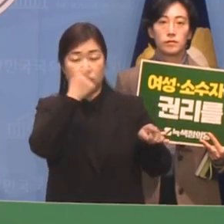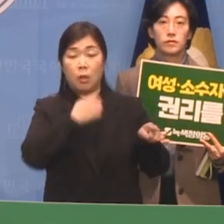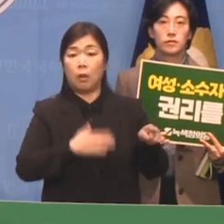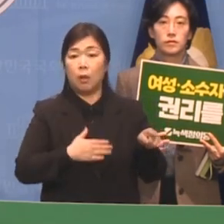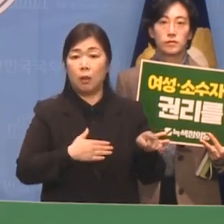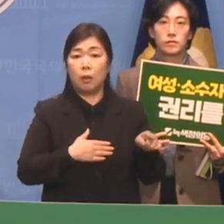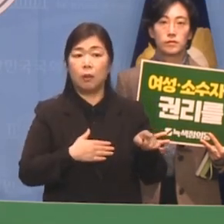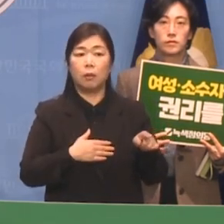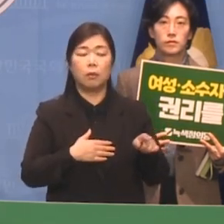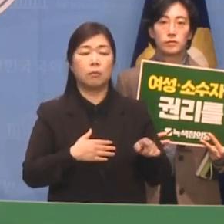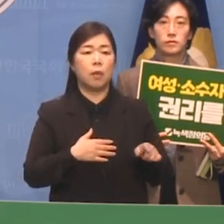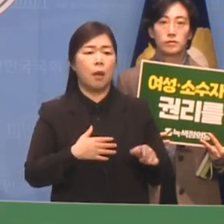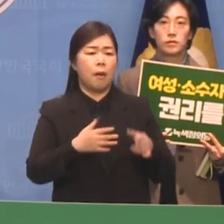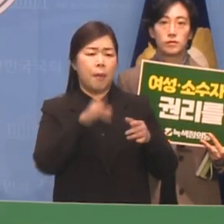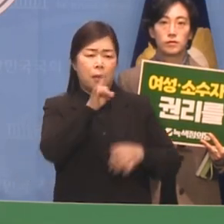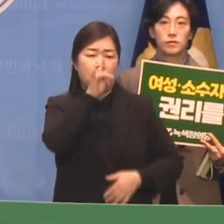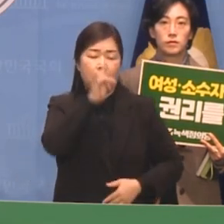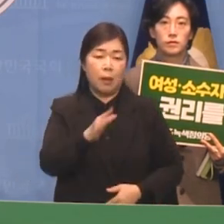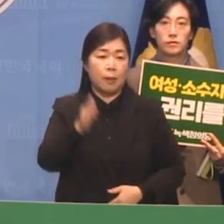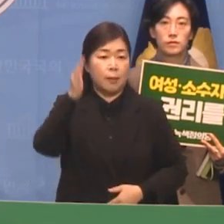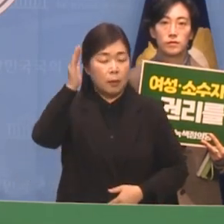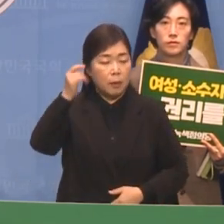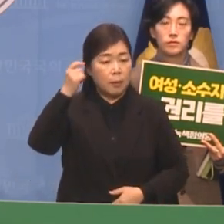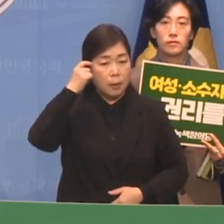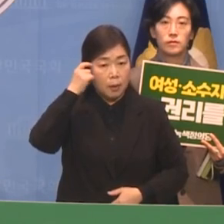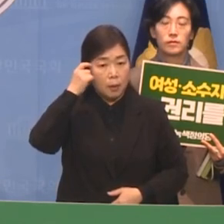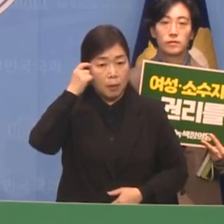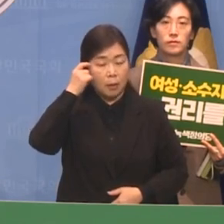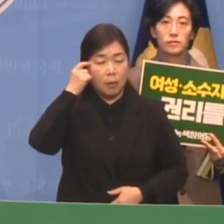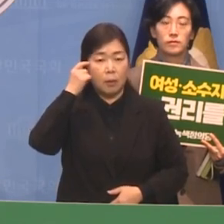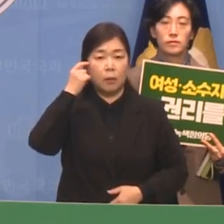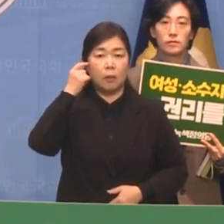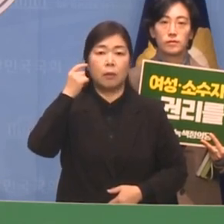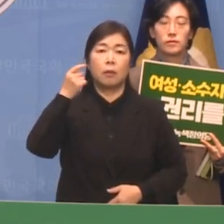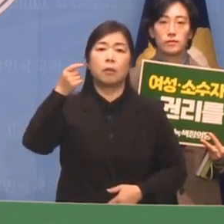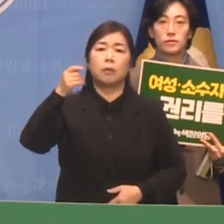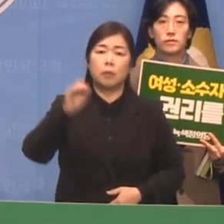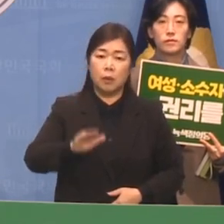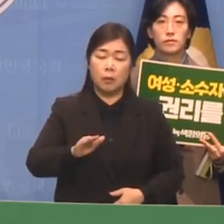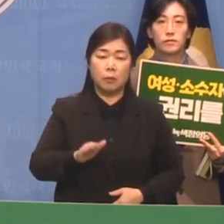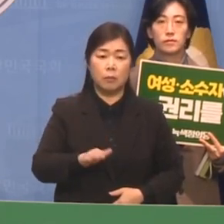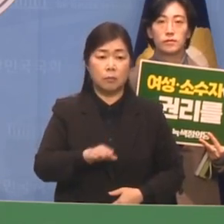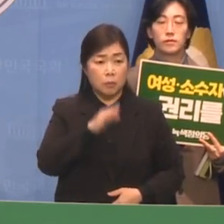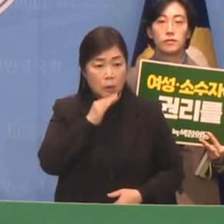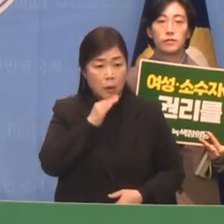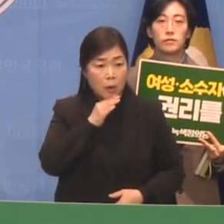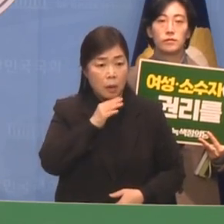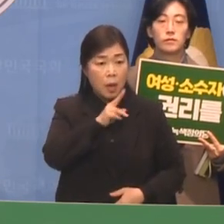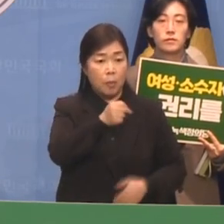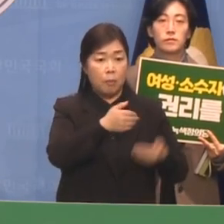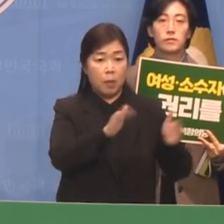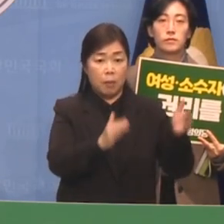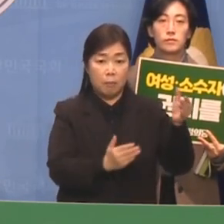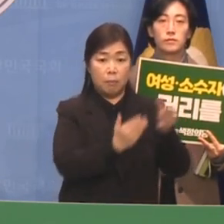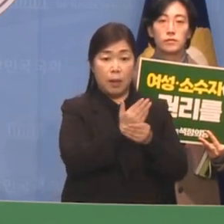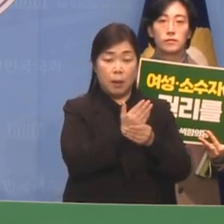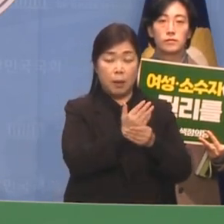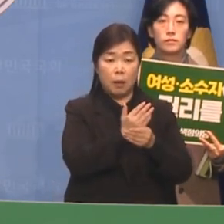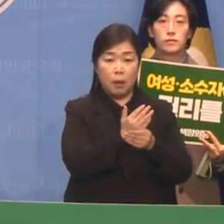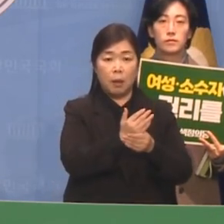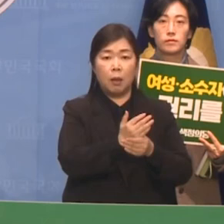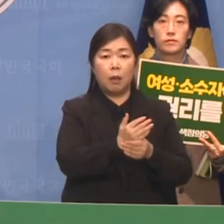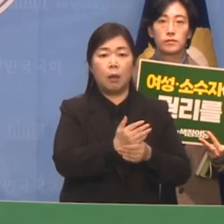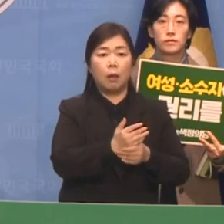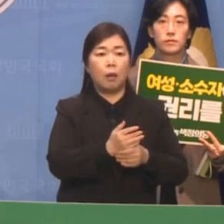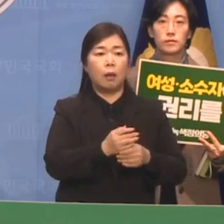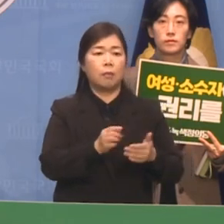알았습니다. 너무나 말이 안 되는 이야기라고 생각했으니까요. 하지만 그것이 한국에서 일어나는 일이라는 현실을 받아들인